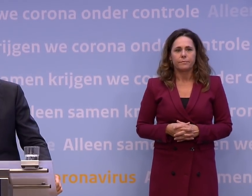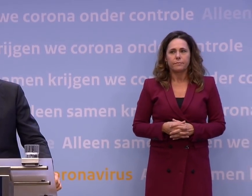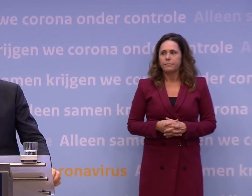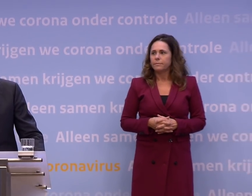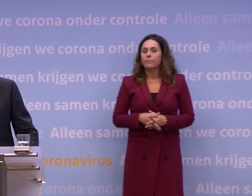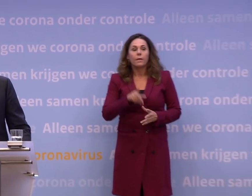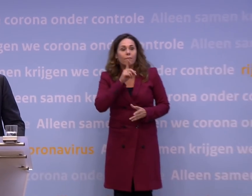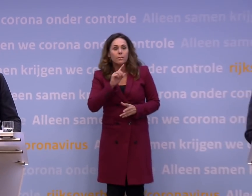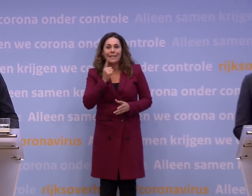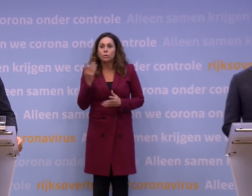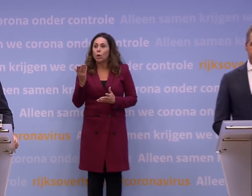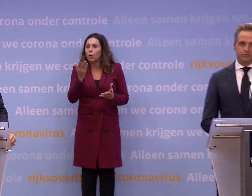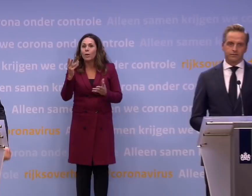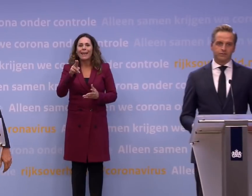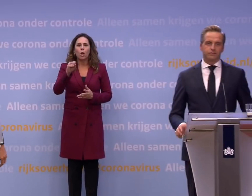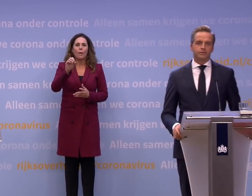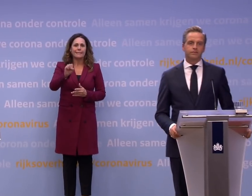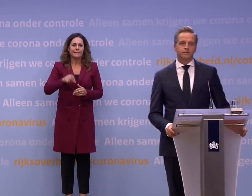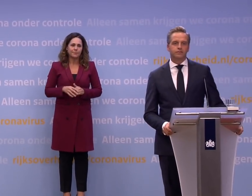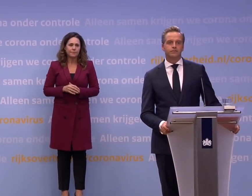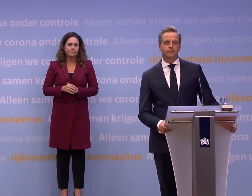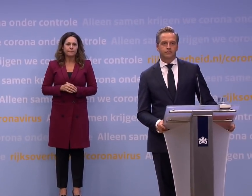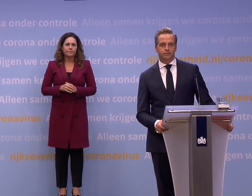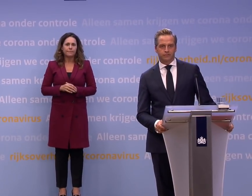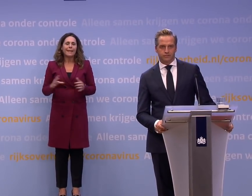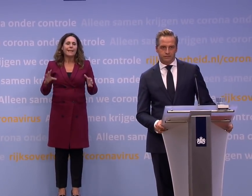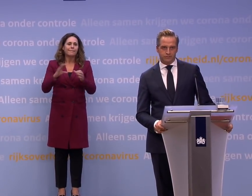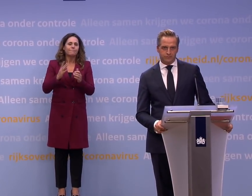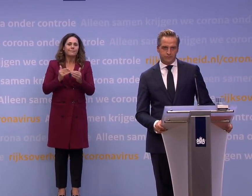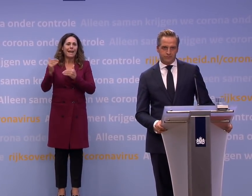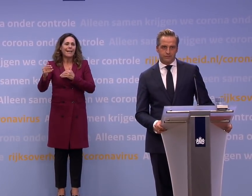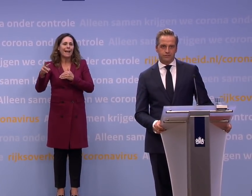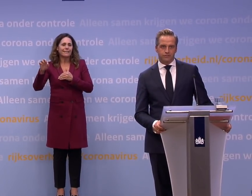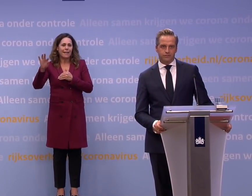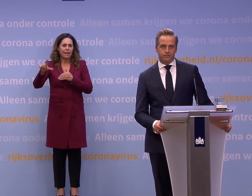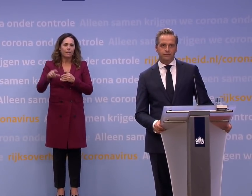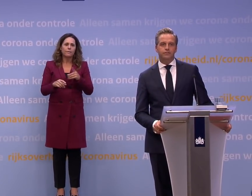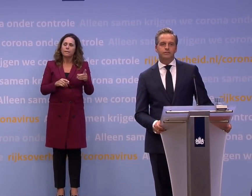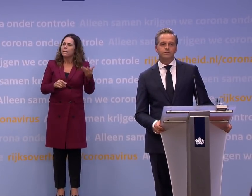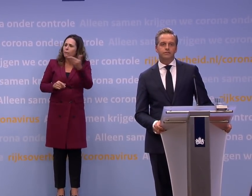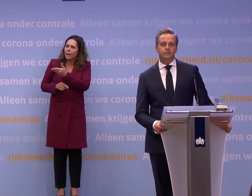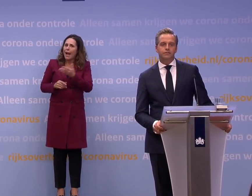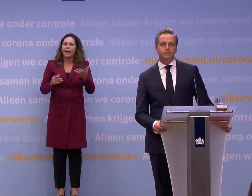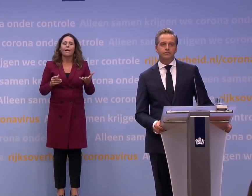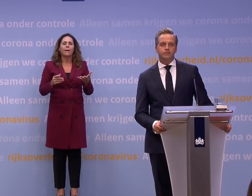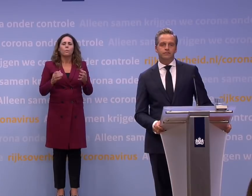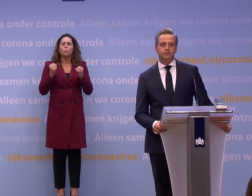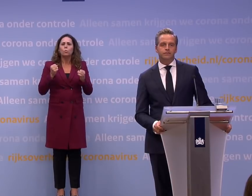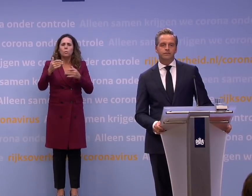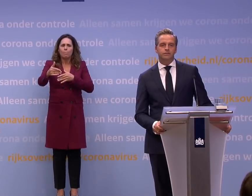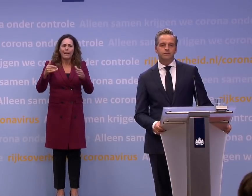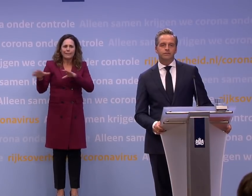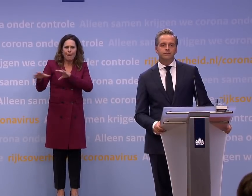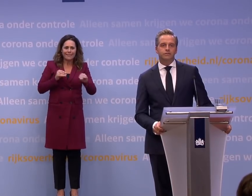Wie mag als eerste het woord geven? NOS en dan aansluitend RTL. Meneer Rutte, een fors pakket aan maatregelen.